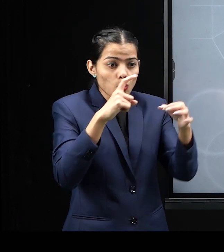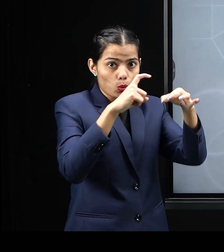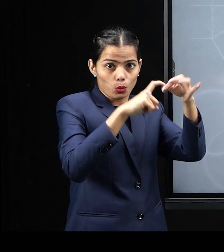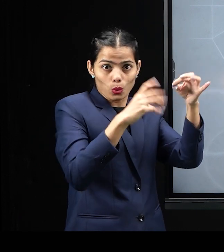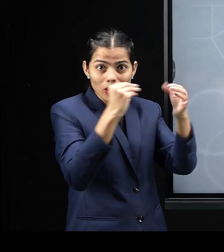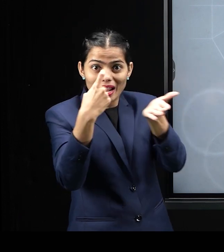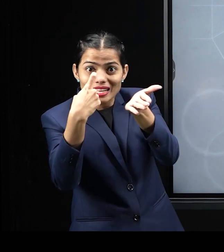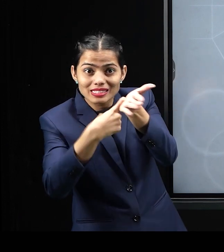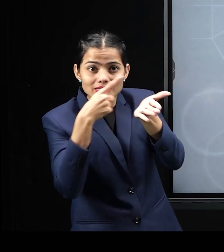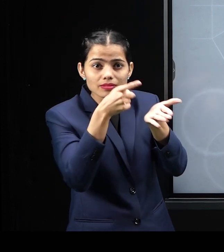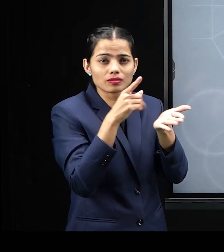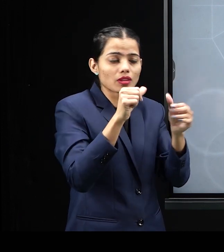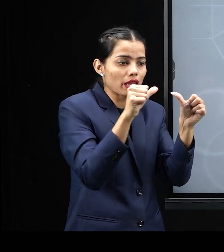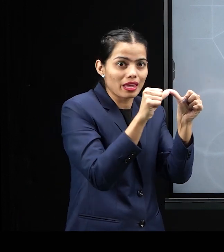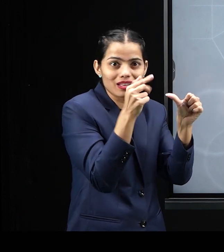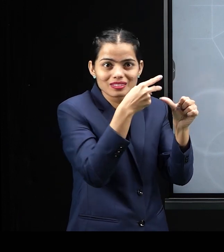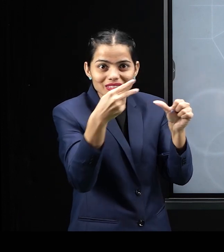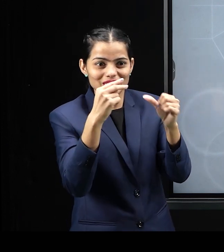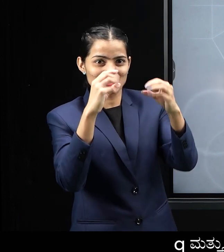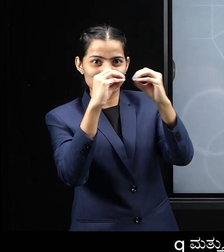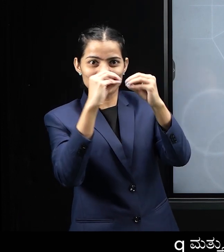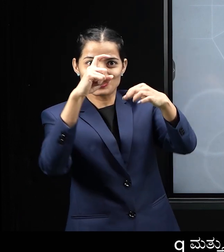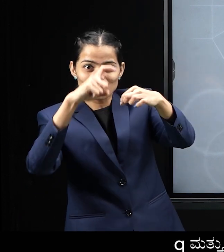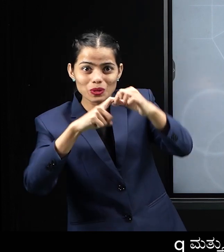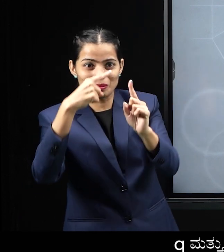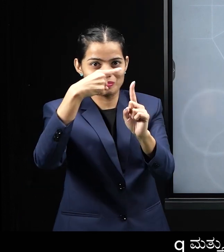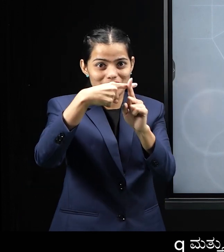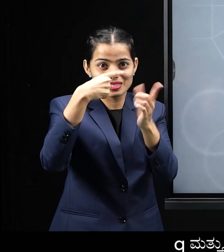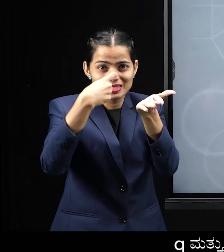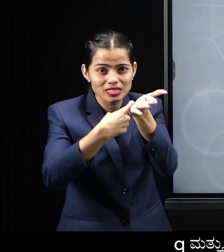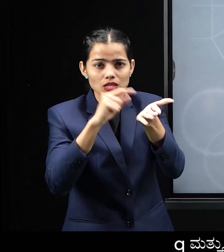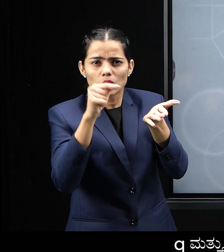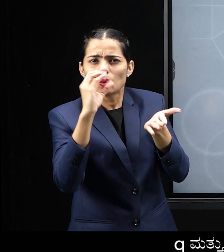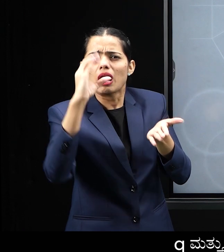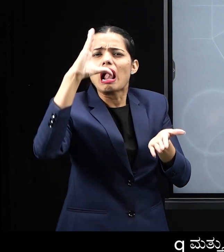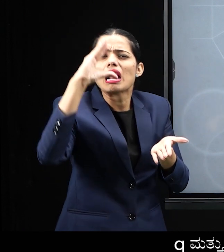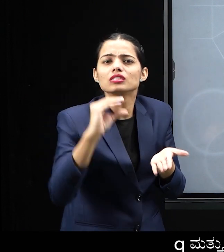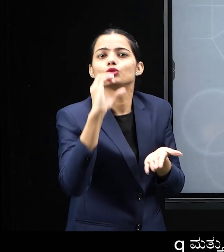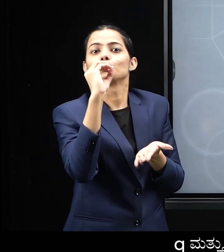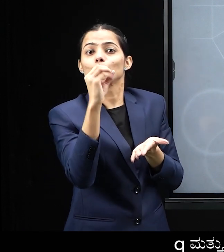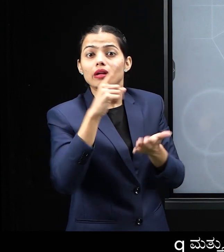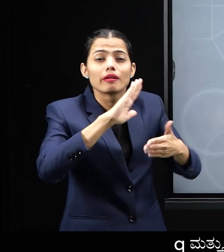6 ಇದಕ್ಕಿಂತ ಕಡಿಮೆ b, q ಮತ್ತು r ಎಂಬ ವಿಶಿಷ್ಟ ಪೂರ್ಣಾಂಕಗಳು ಅಸ್ತಿತ್ವದಲ್ಲಿವೆ.